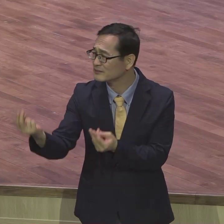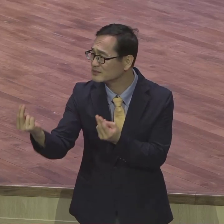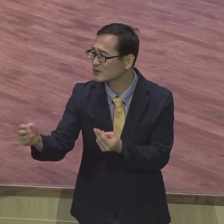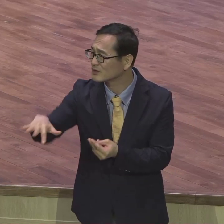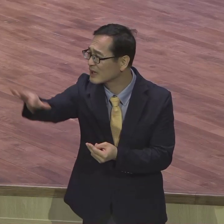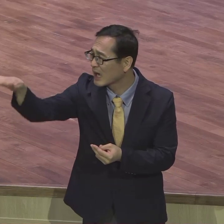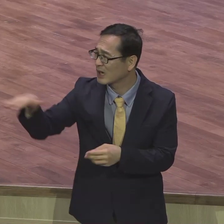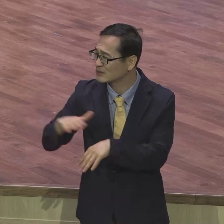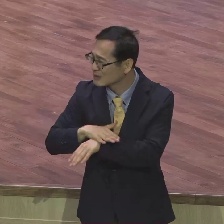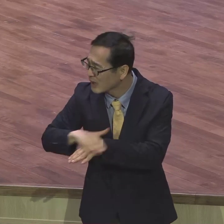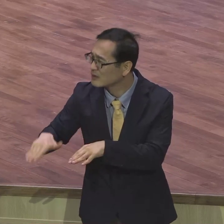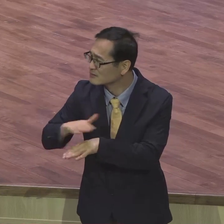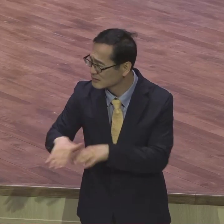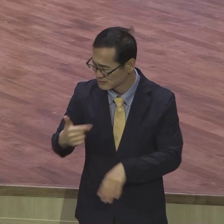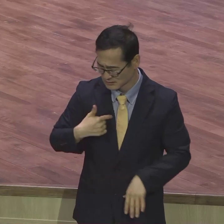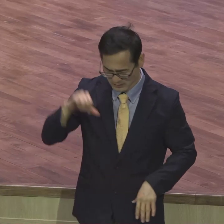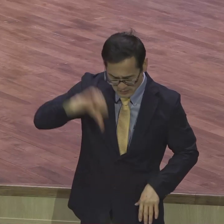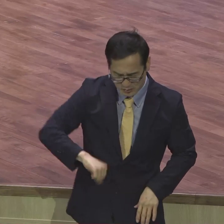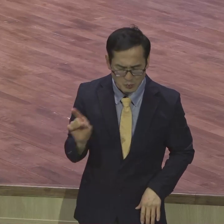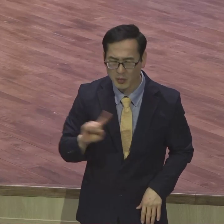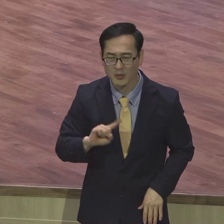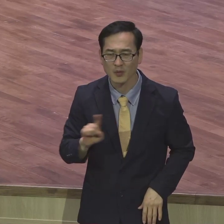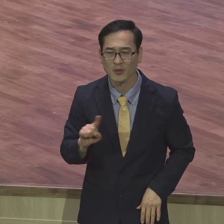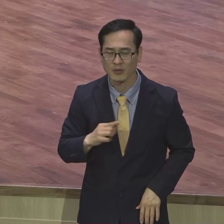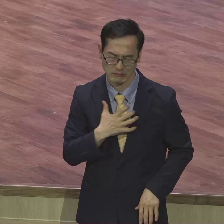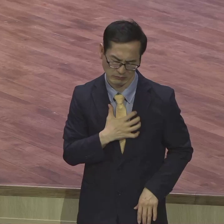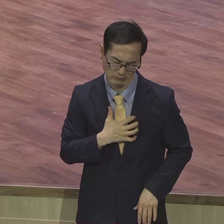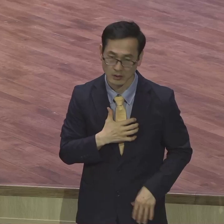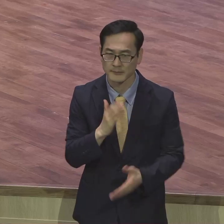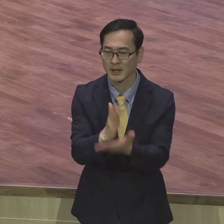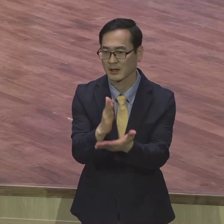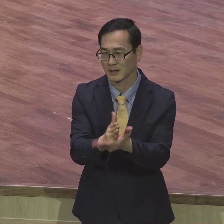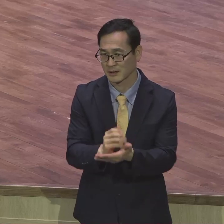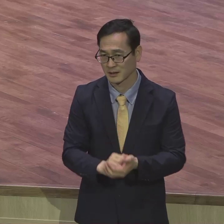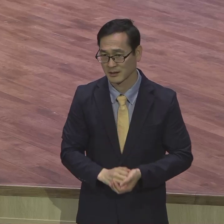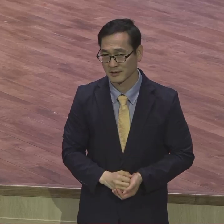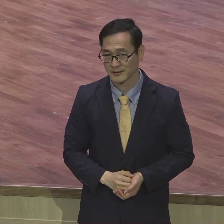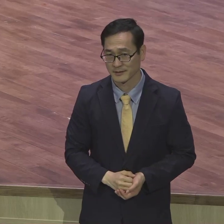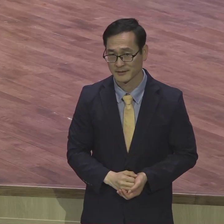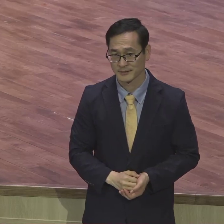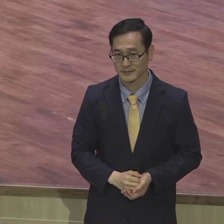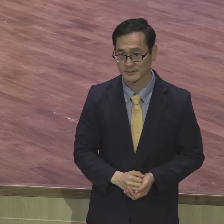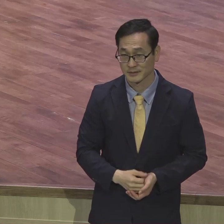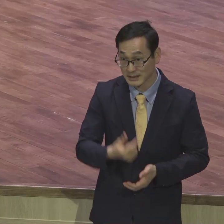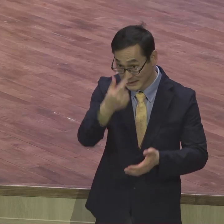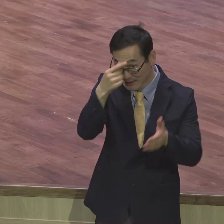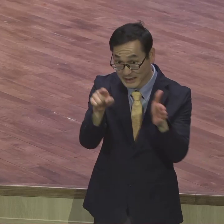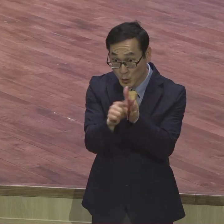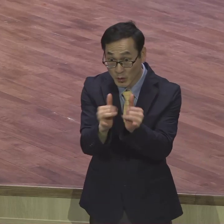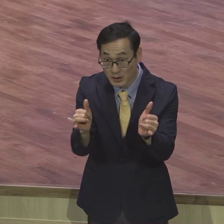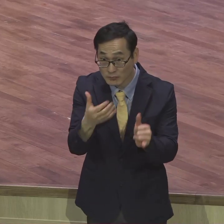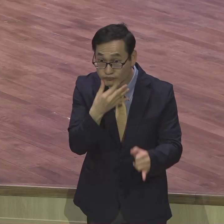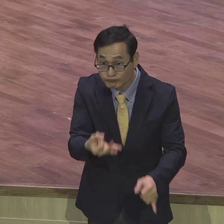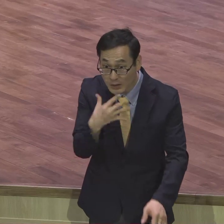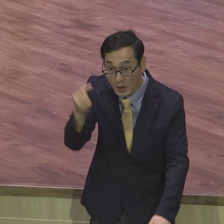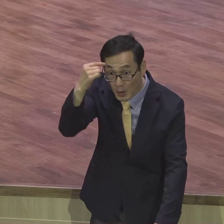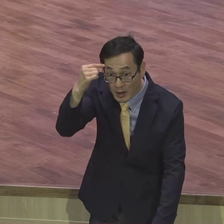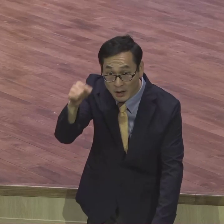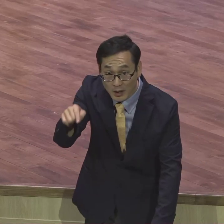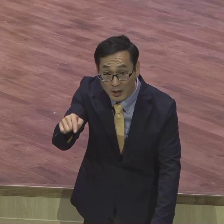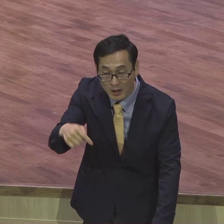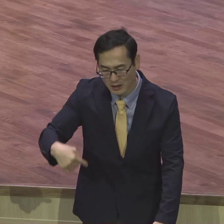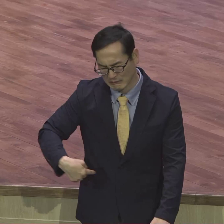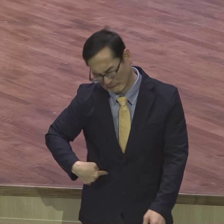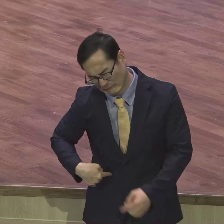그렇게 불신자처럼 그렇게 살면 안 된다는 거예요. 왜 기독교는 더 불행하냐 양심이 있었어요.